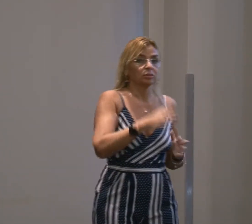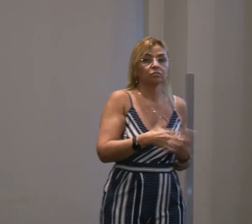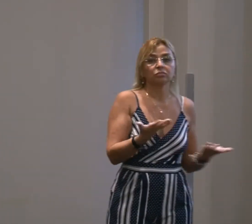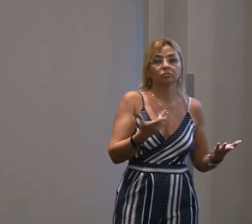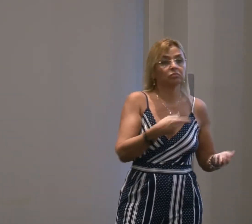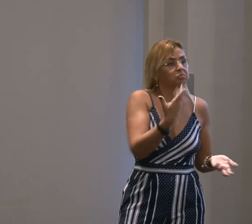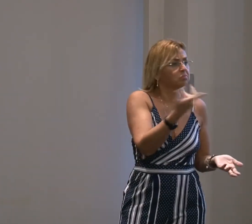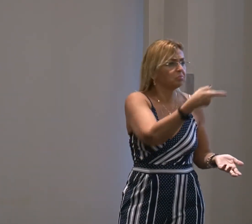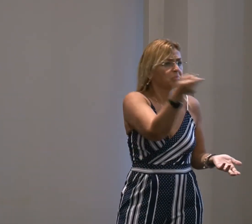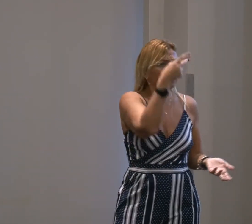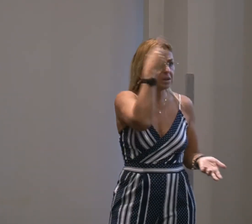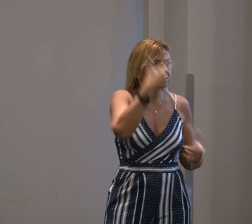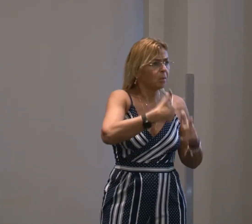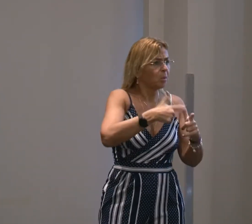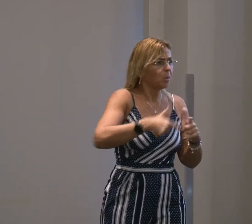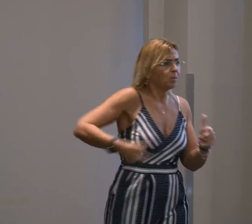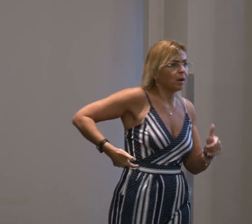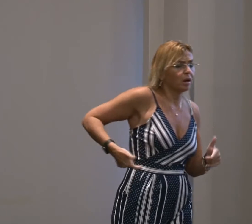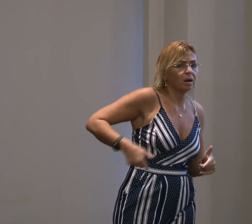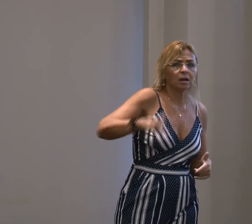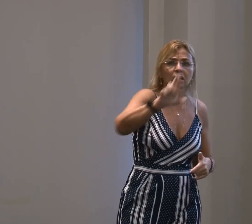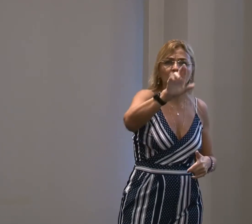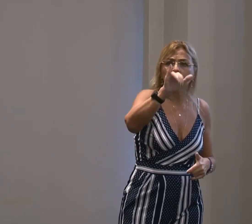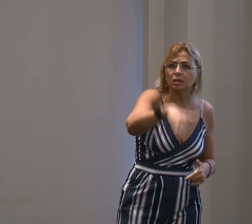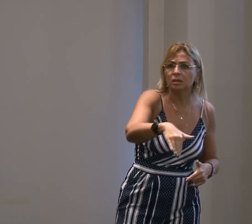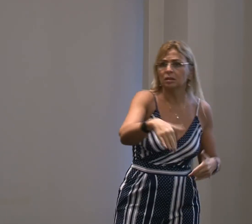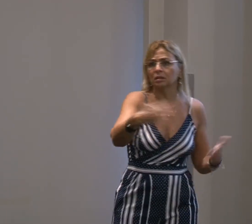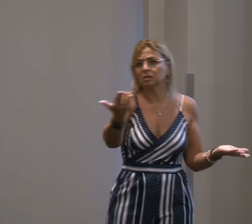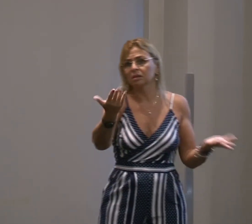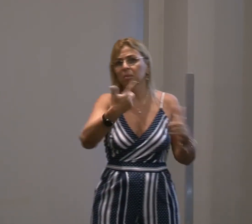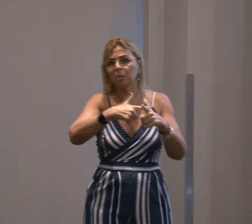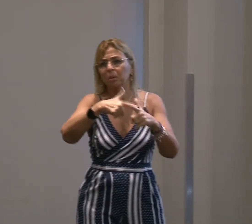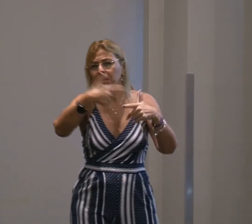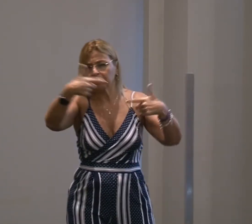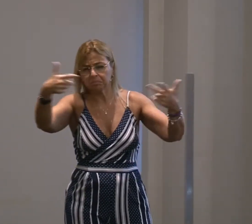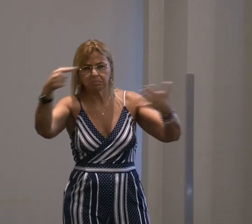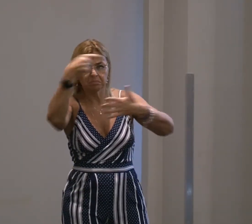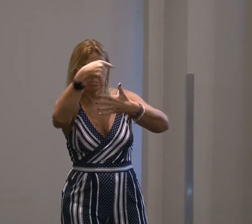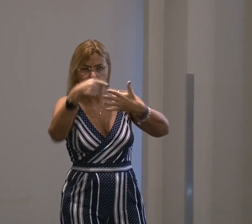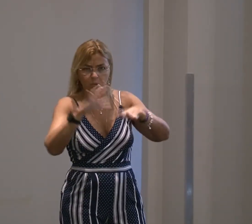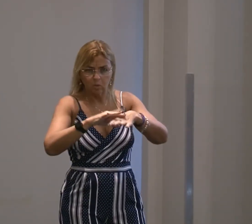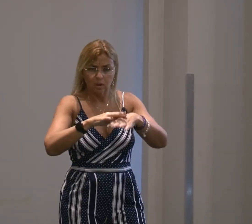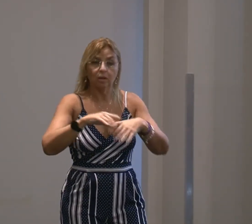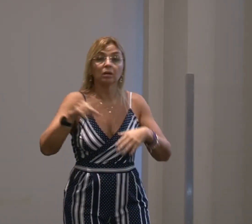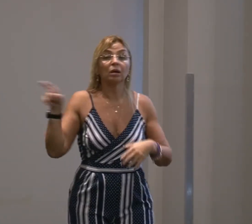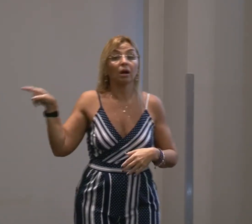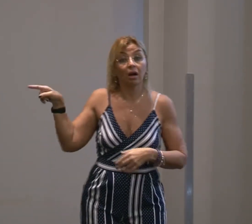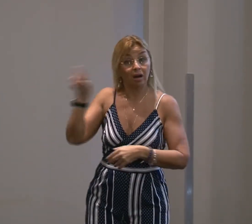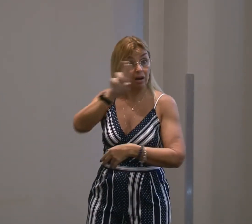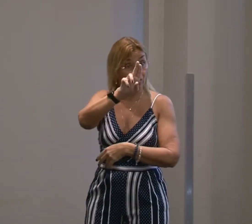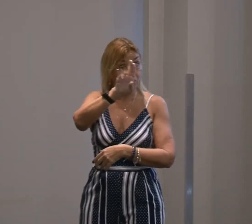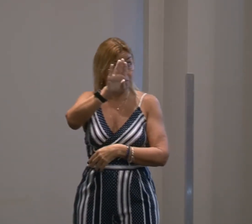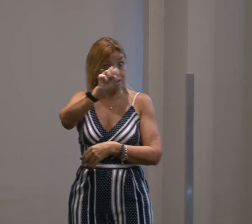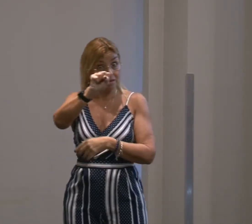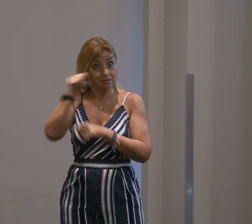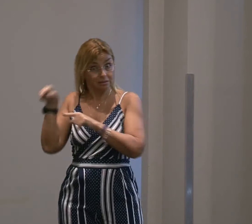No Sistema Único de Saúde, a gente tem algumas questões, por exemplo, né, um problema em algum órgão do